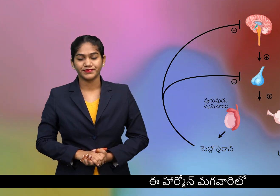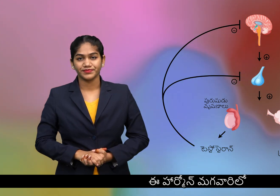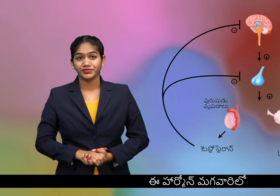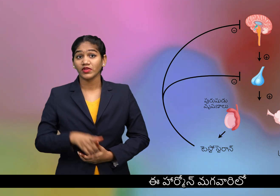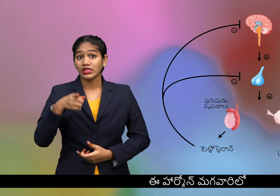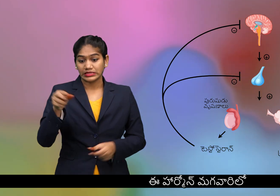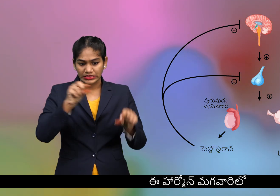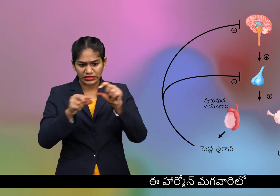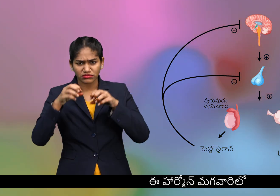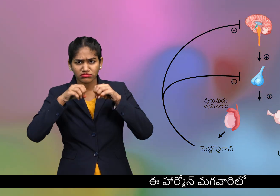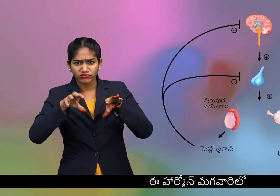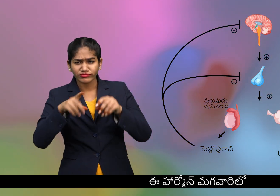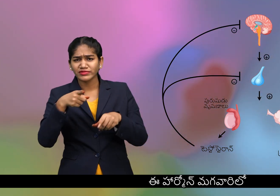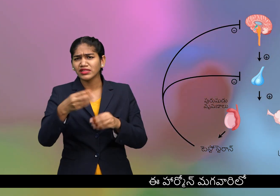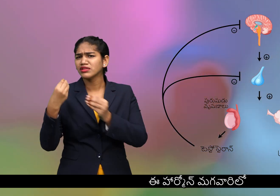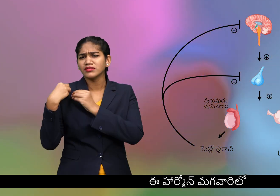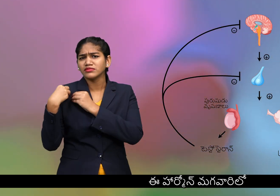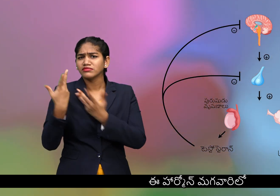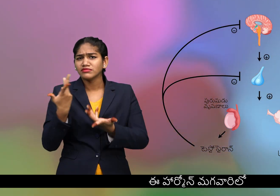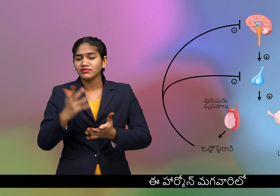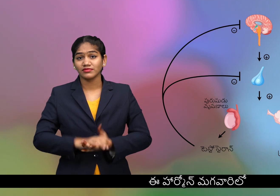ఈ హార్మోన్ మగవారిలో